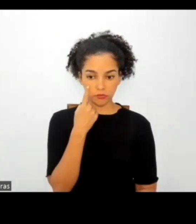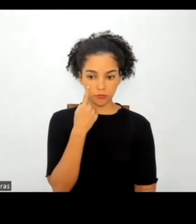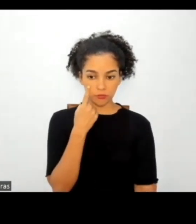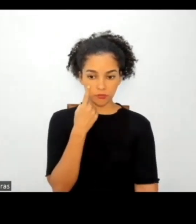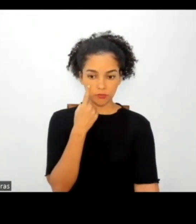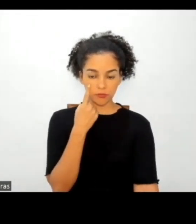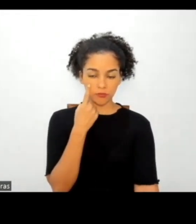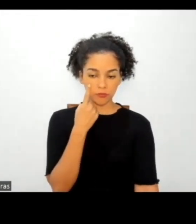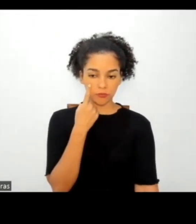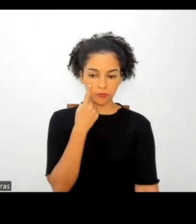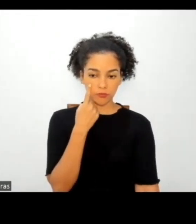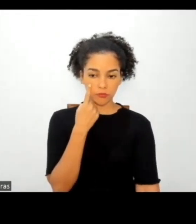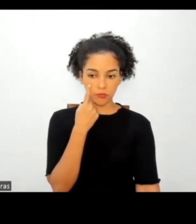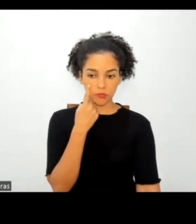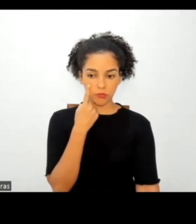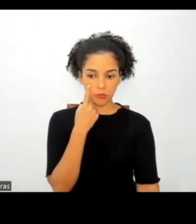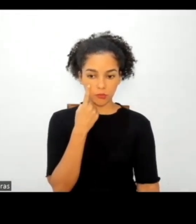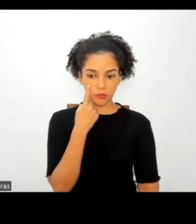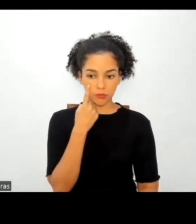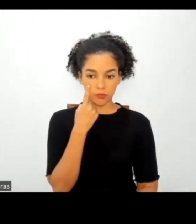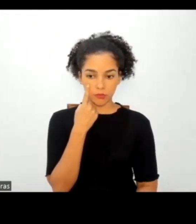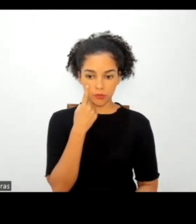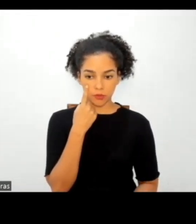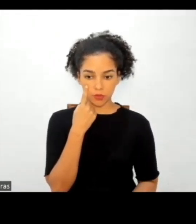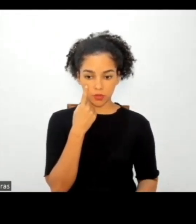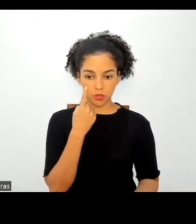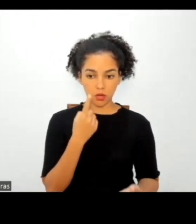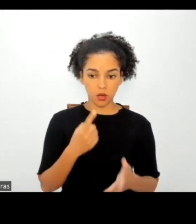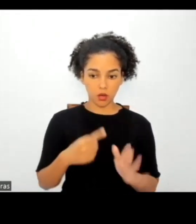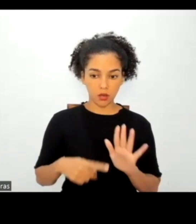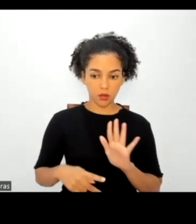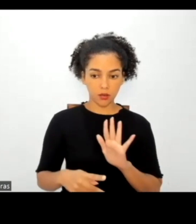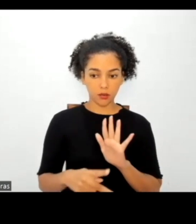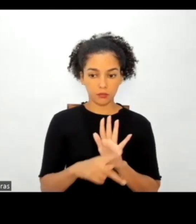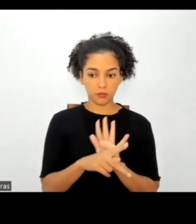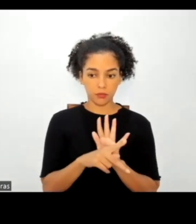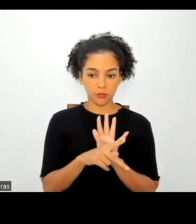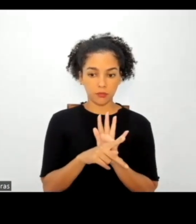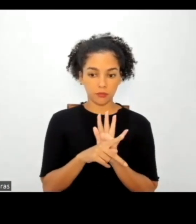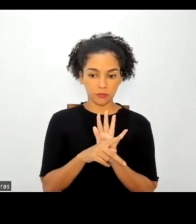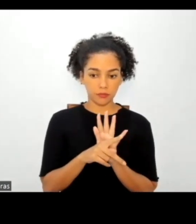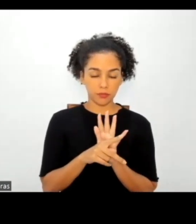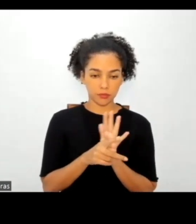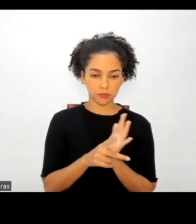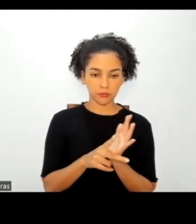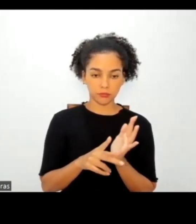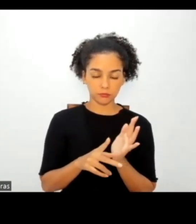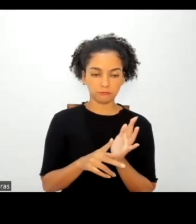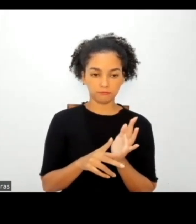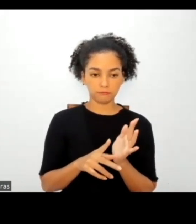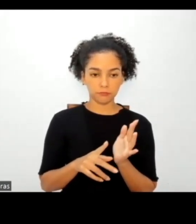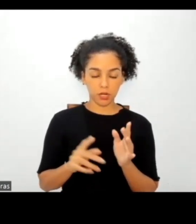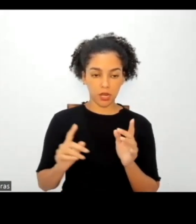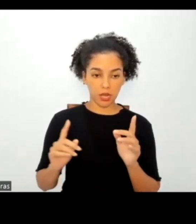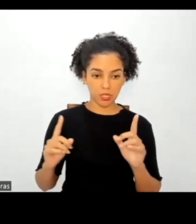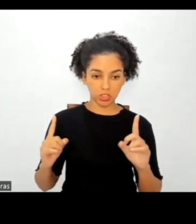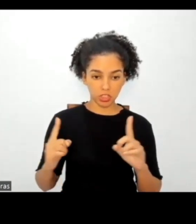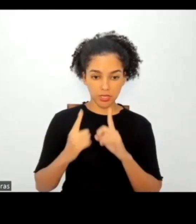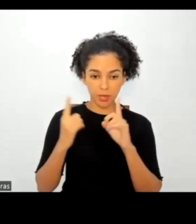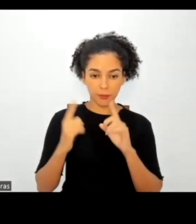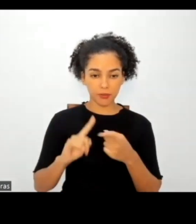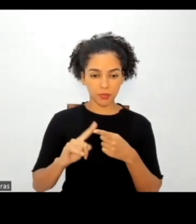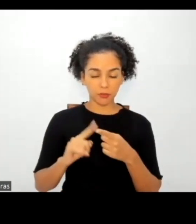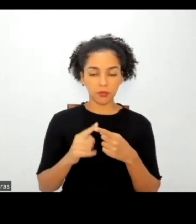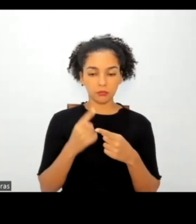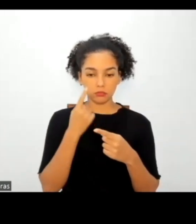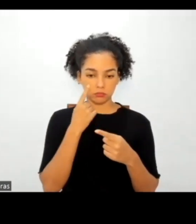desde sempre, né, a própria dinâmica movimentou né, também para mudanças no interior dessa